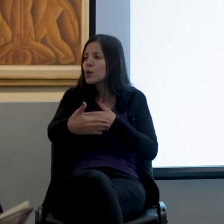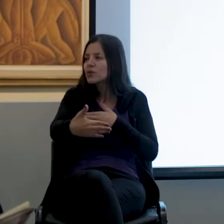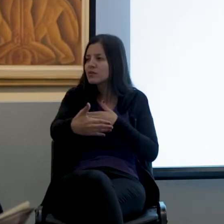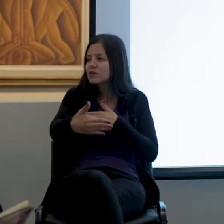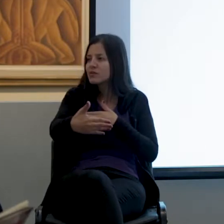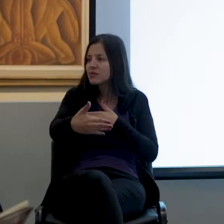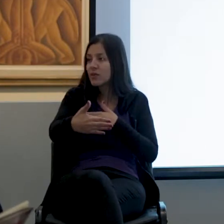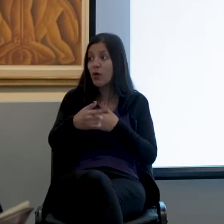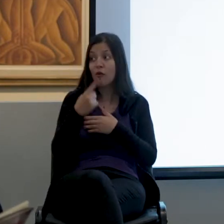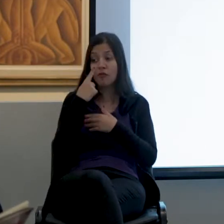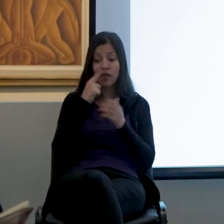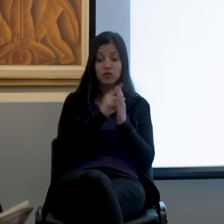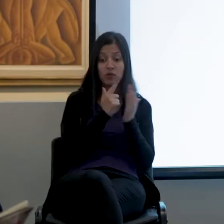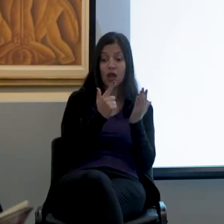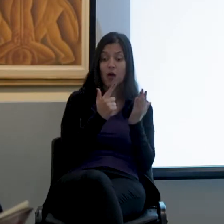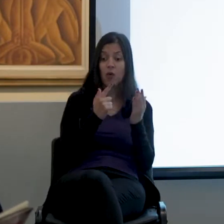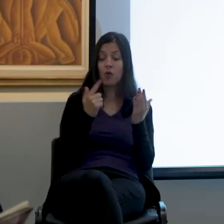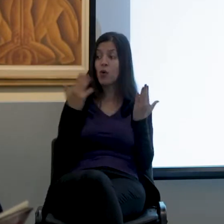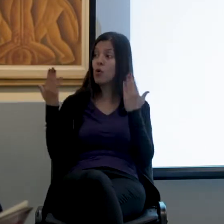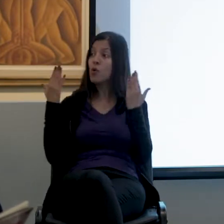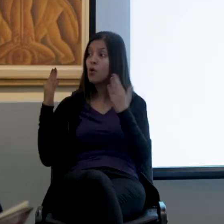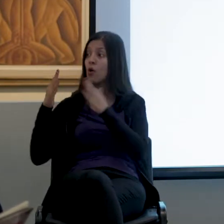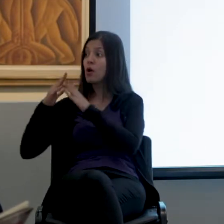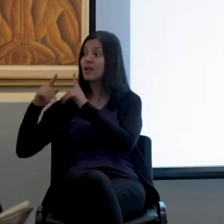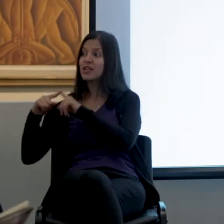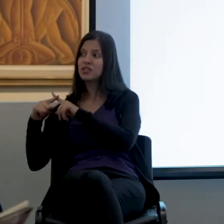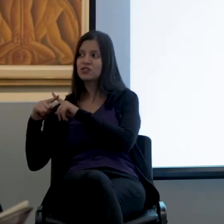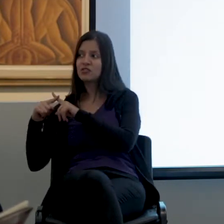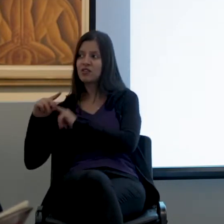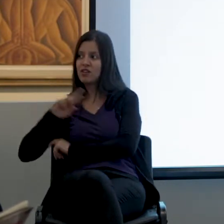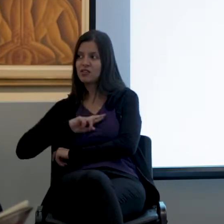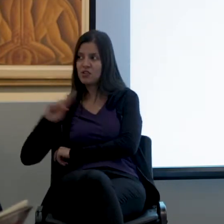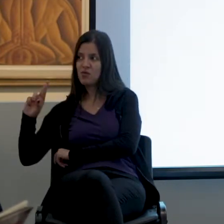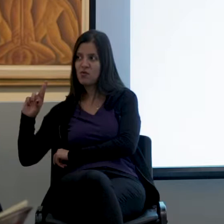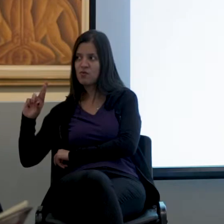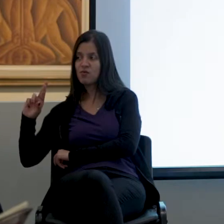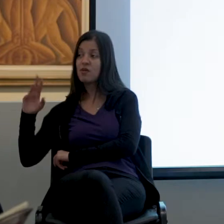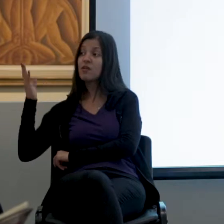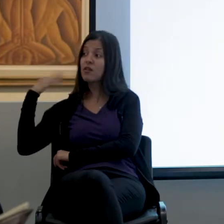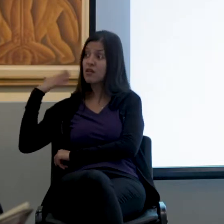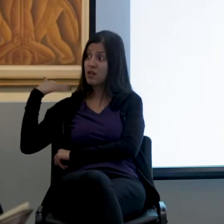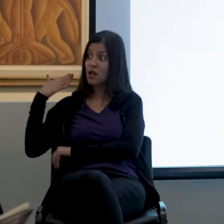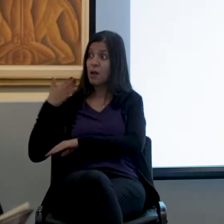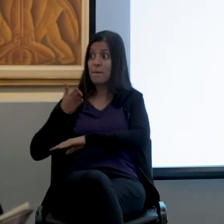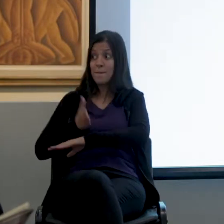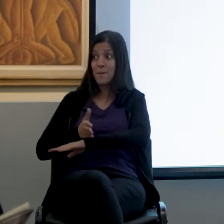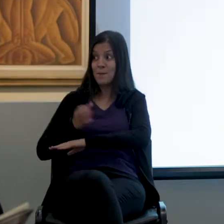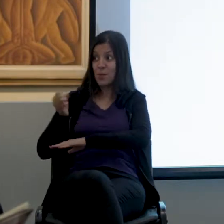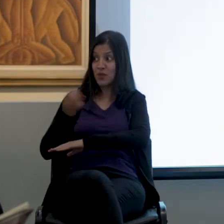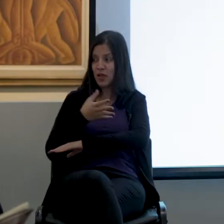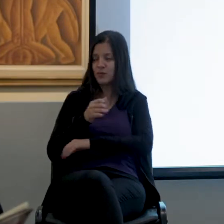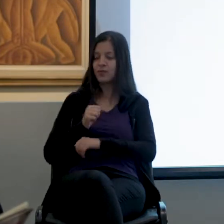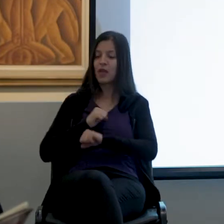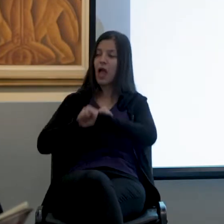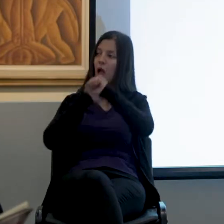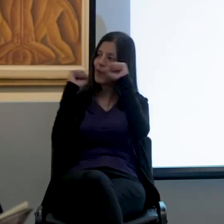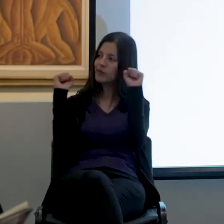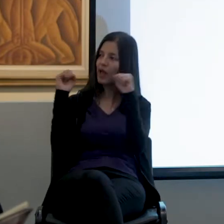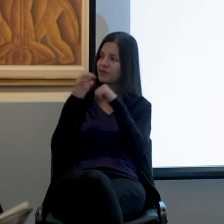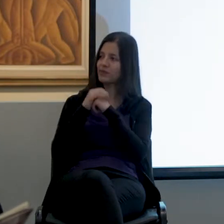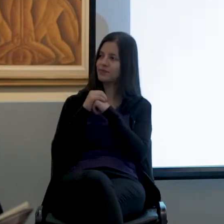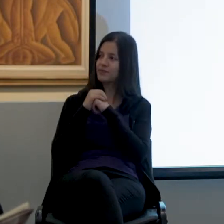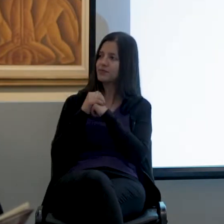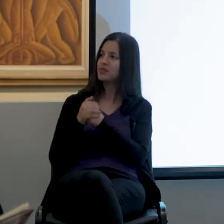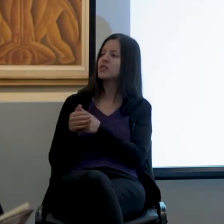igreja. O homem antigo, que não é o moderno, de manhã acordava e rezava para Deus. O homem moderno faz o quê?